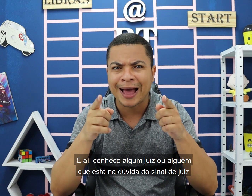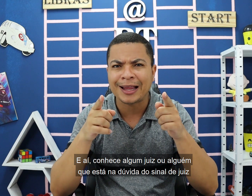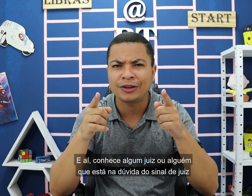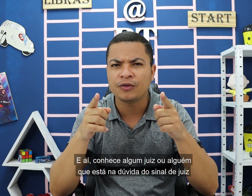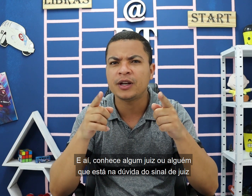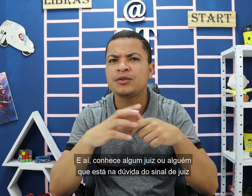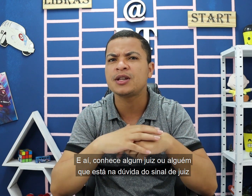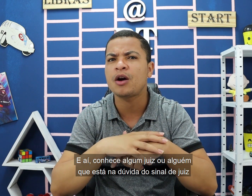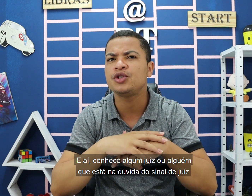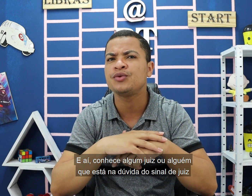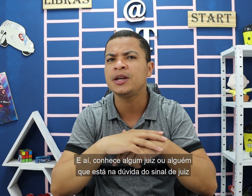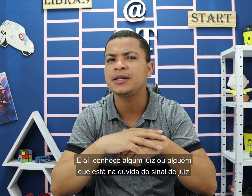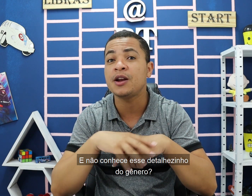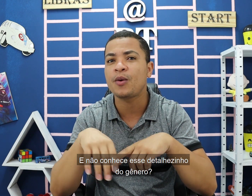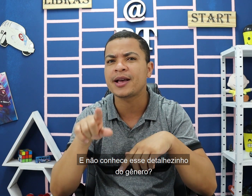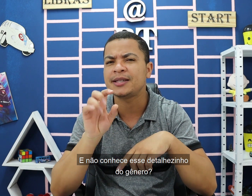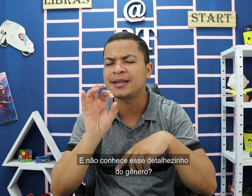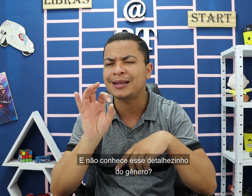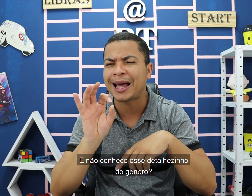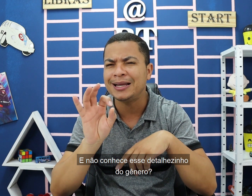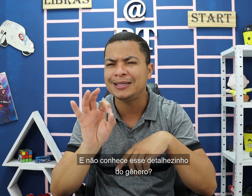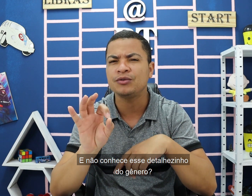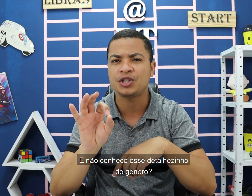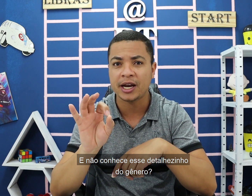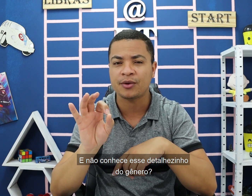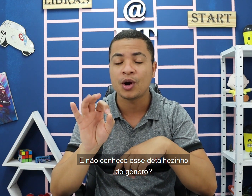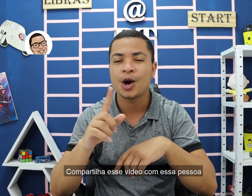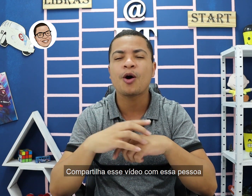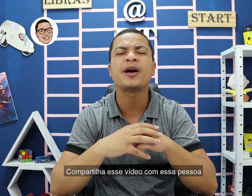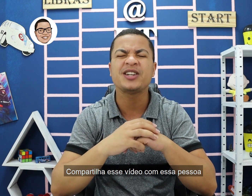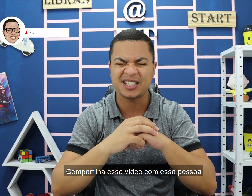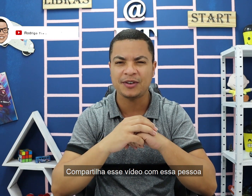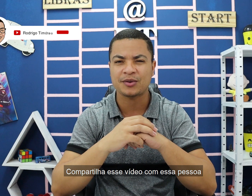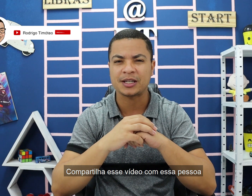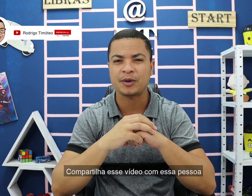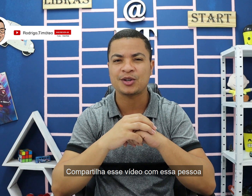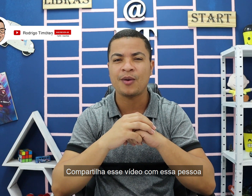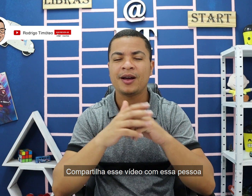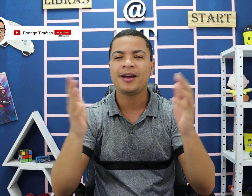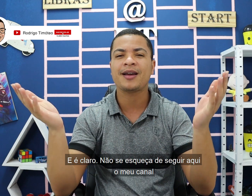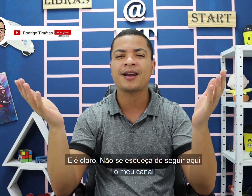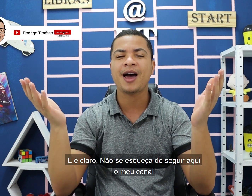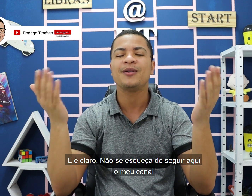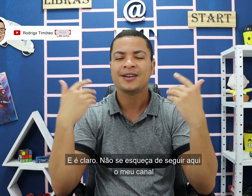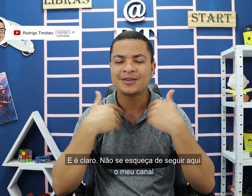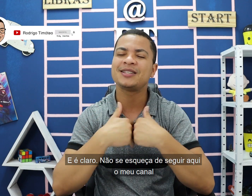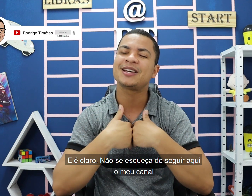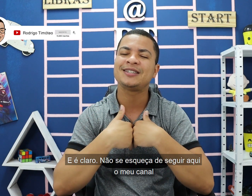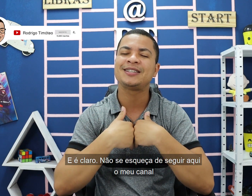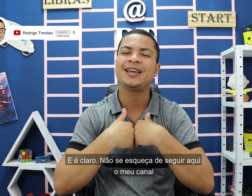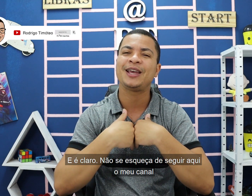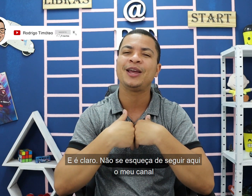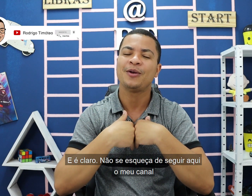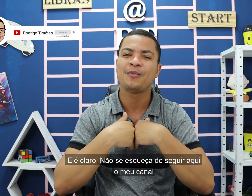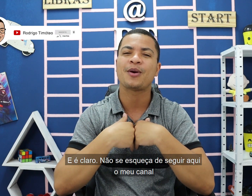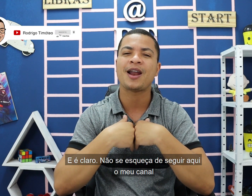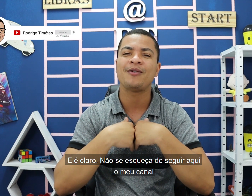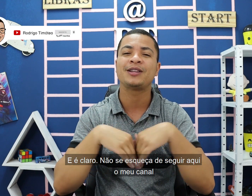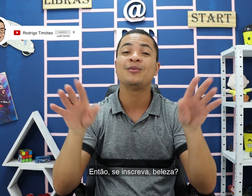está na dúvida do sinal de juiz e não conhece esse detalhezinho do gênero? Compartilha esse vídeo com essa pessoa e, é claro, não se esqueça de seguir aqui no meu canal. Então,